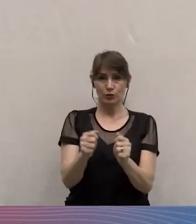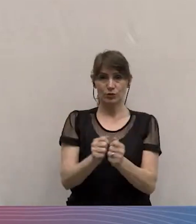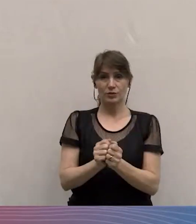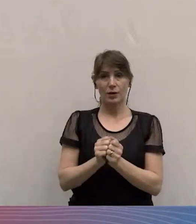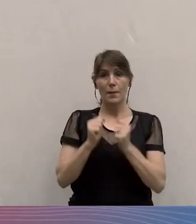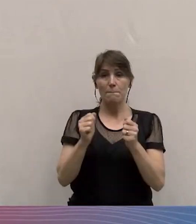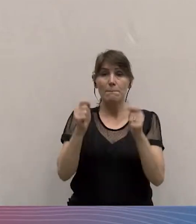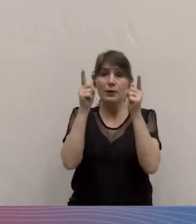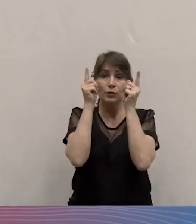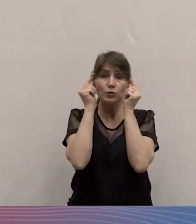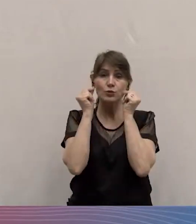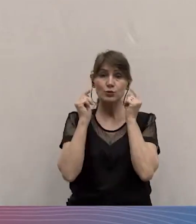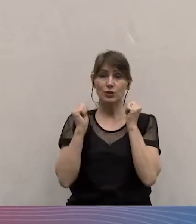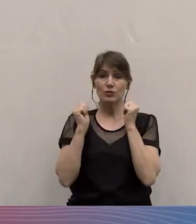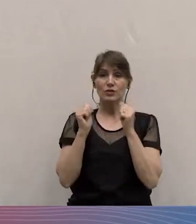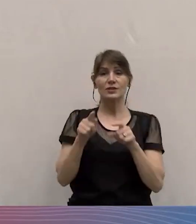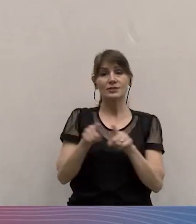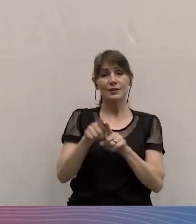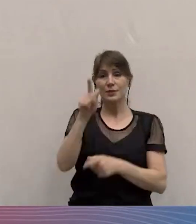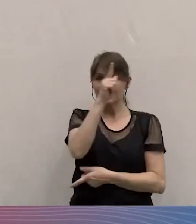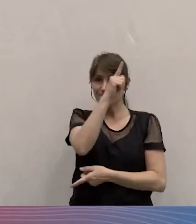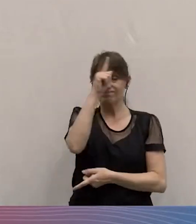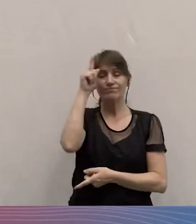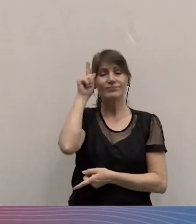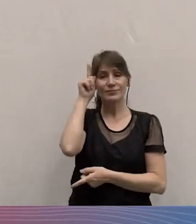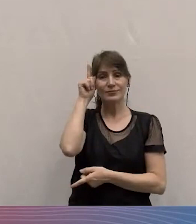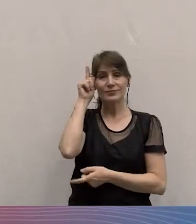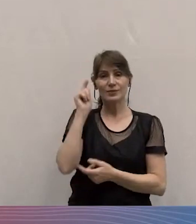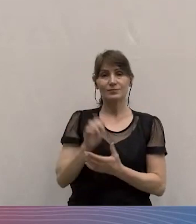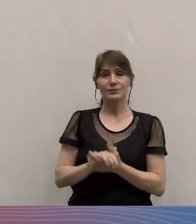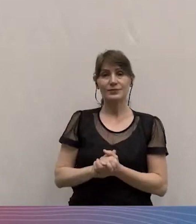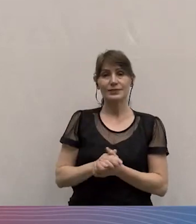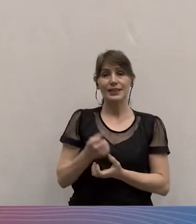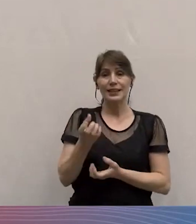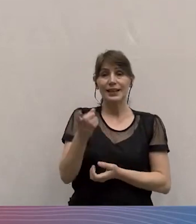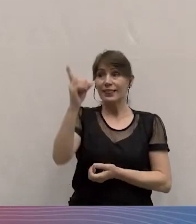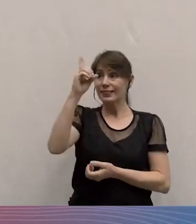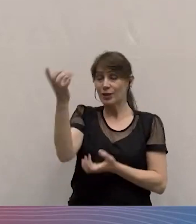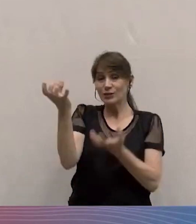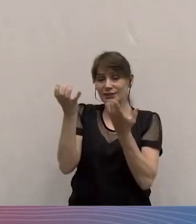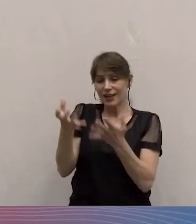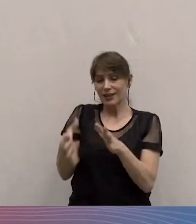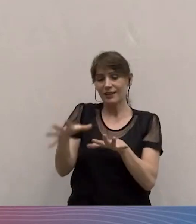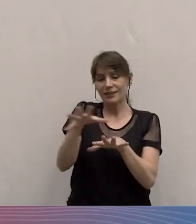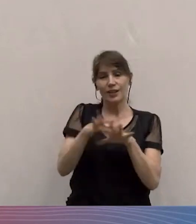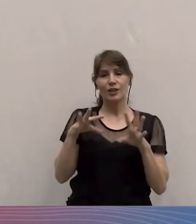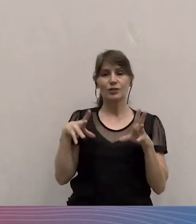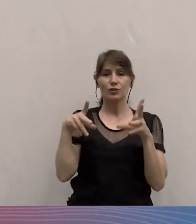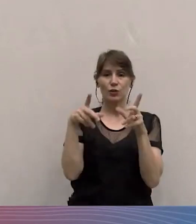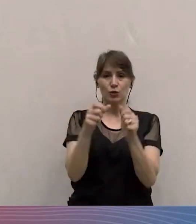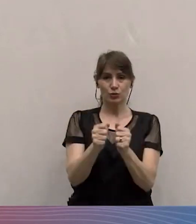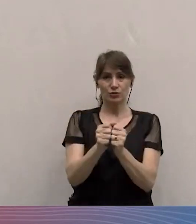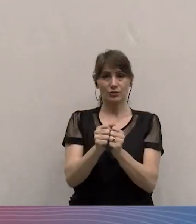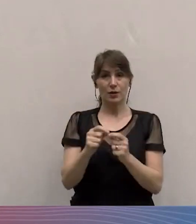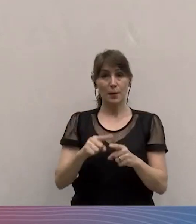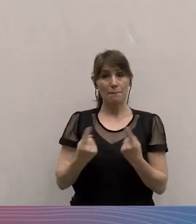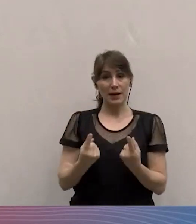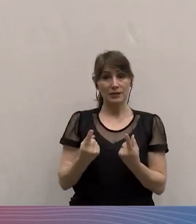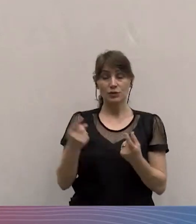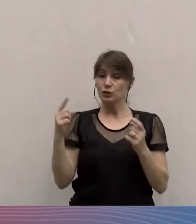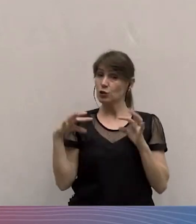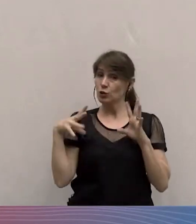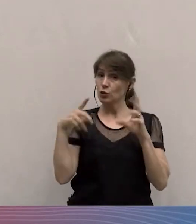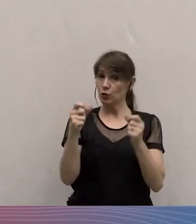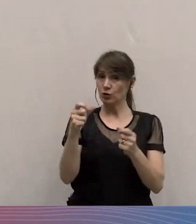sejam judeus, sejam gentios. Deus quer incluir todos, mas todos que